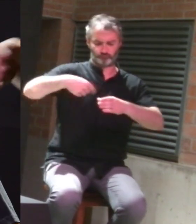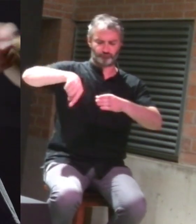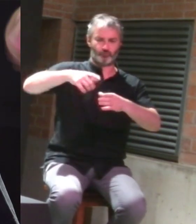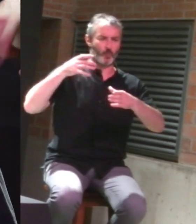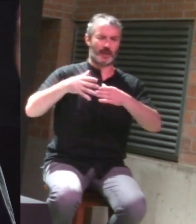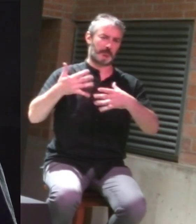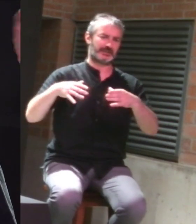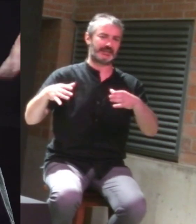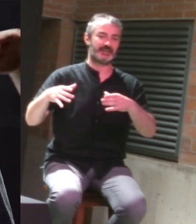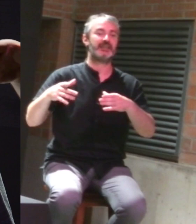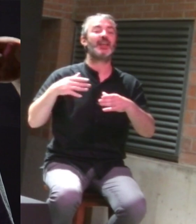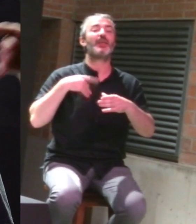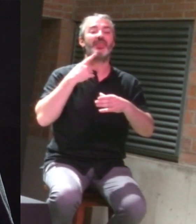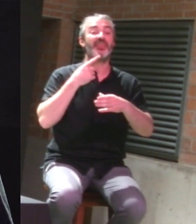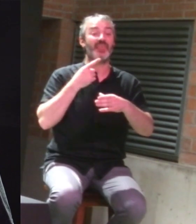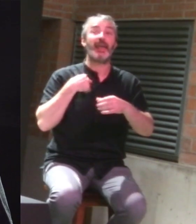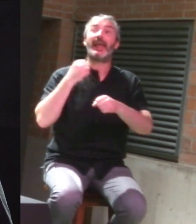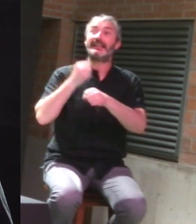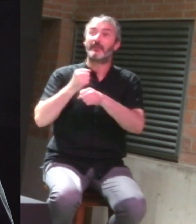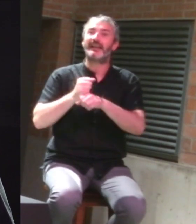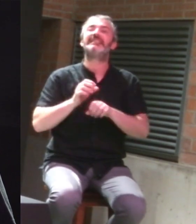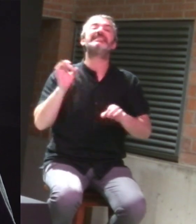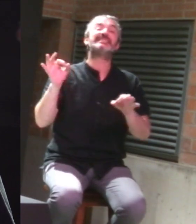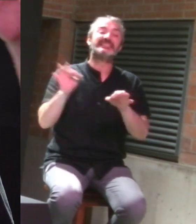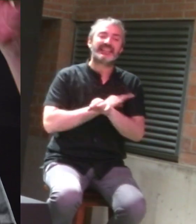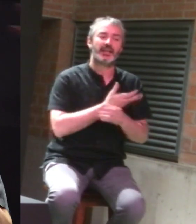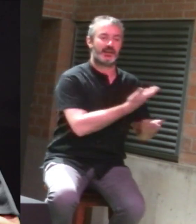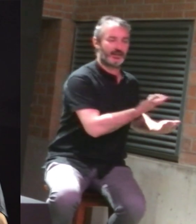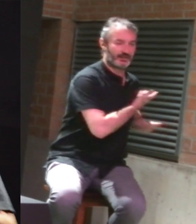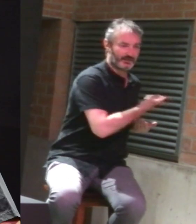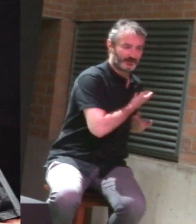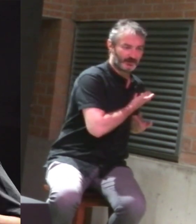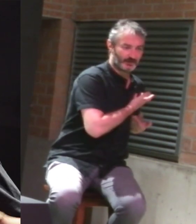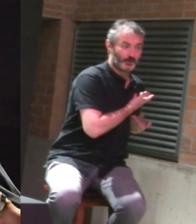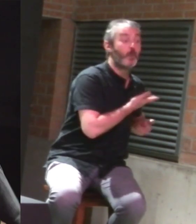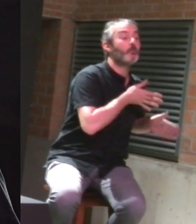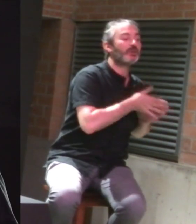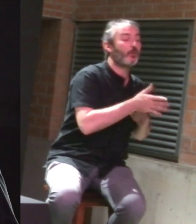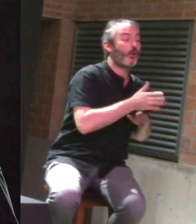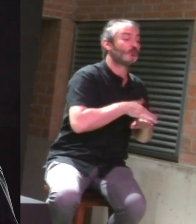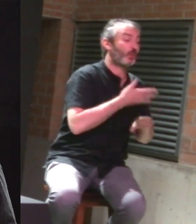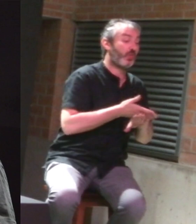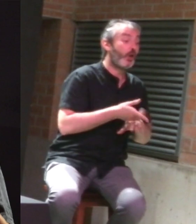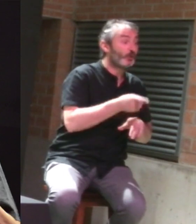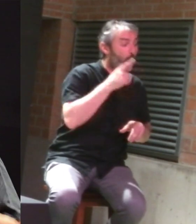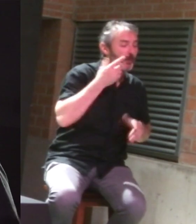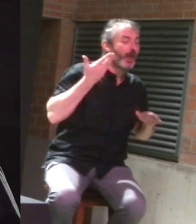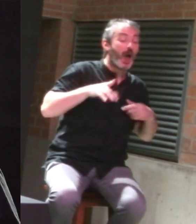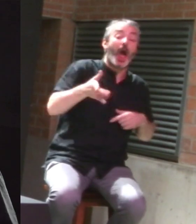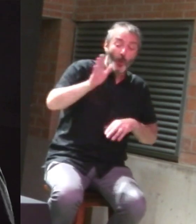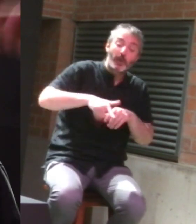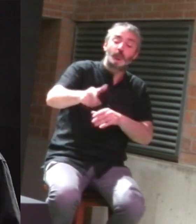mujeres que eran jornaleras, no conocían el oficio y, por tanto, esa ya era una razón para cobrar menos que